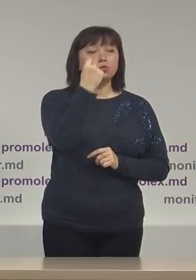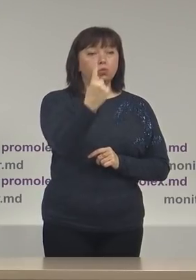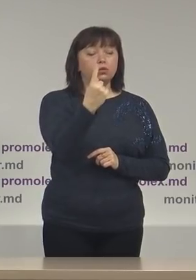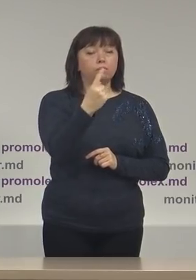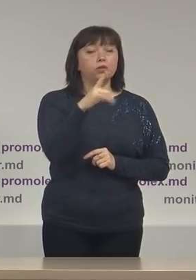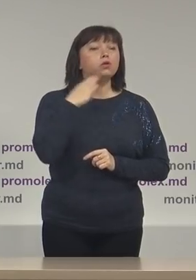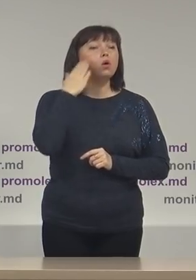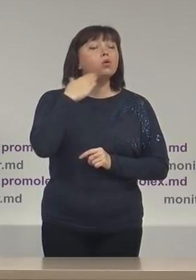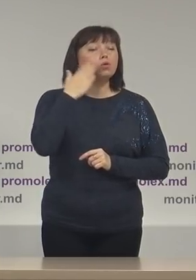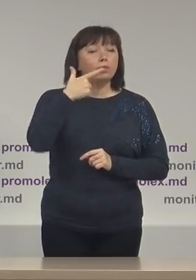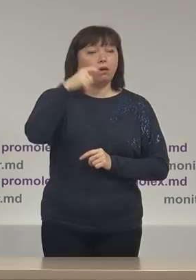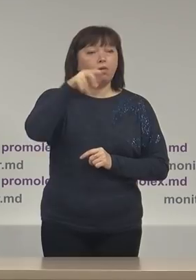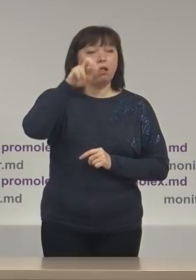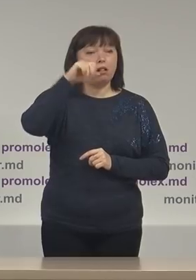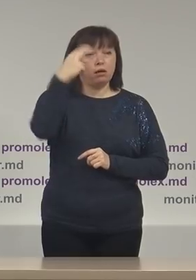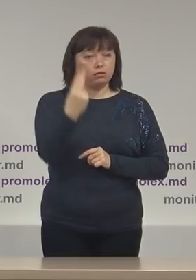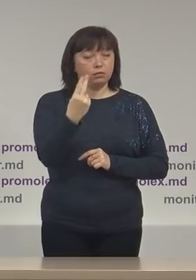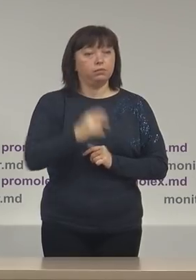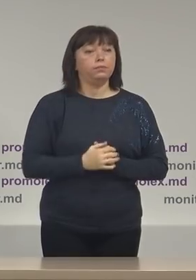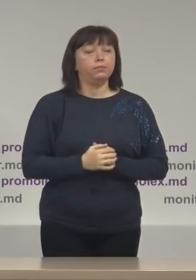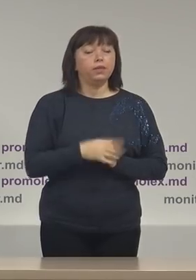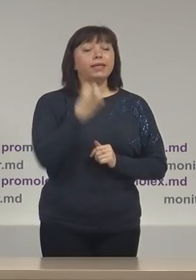1/411 România-Galați,